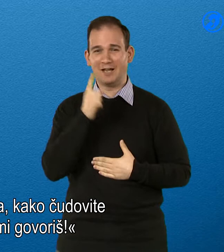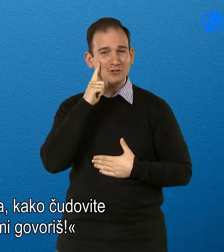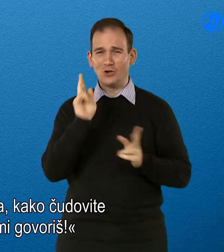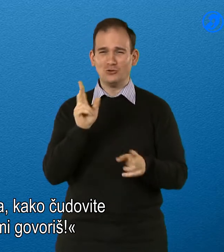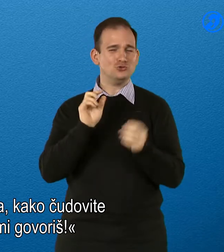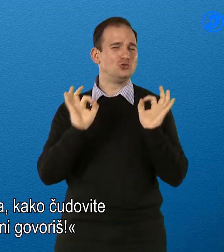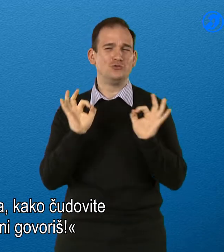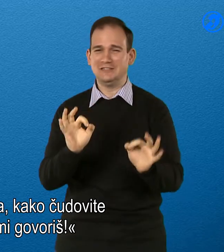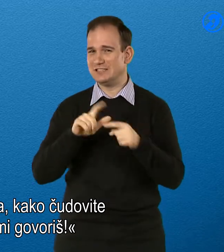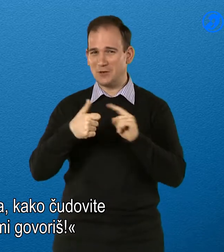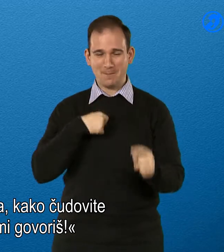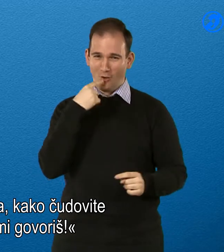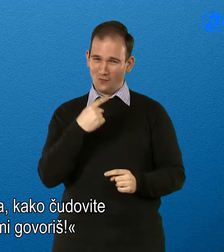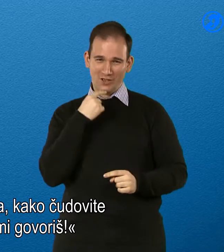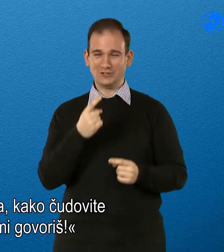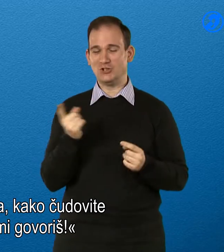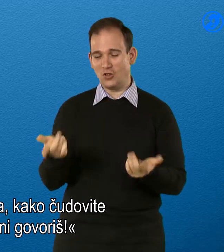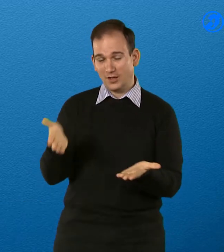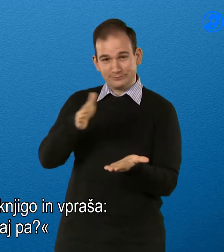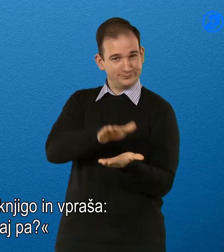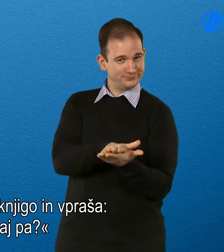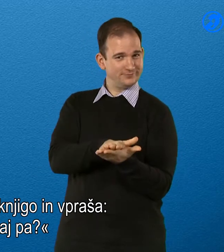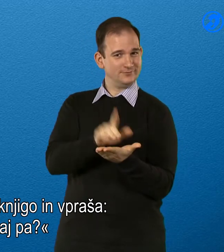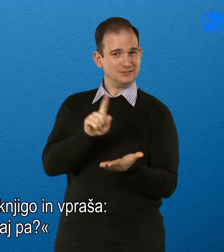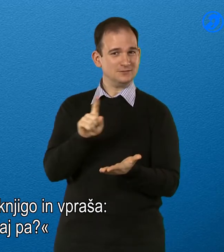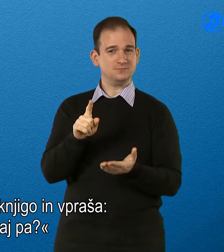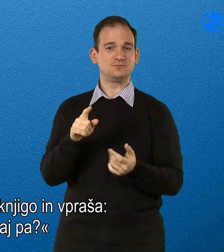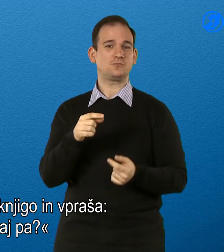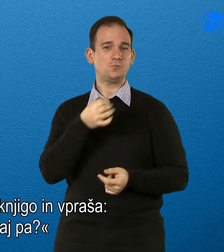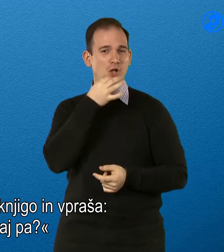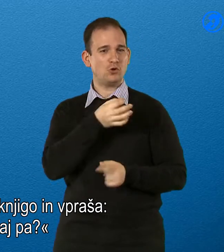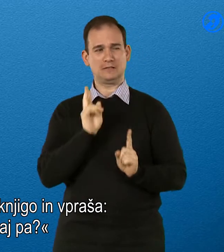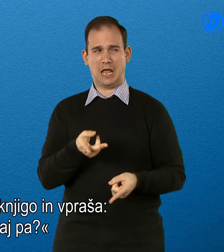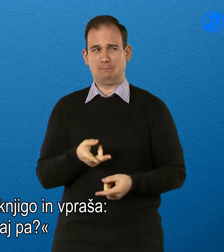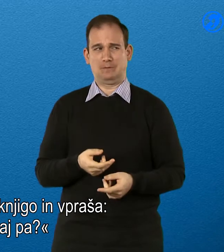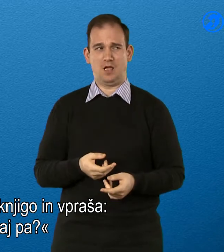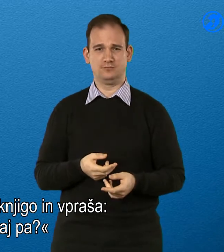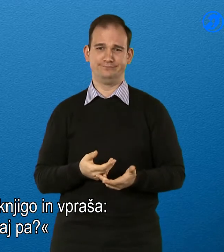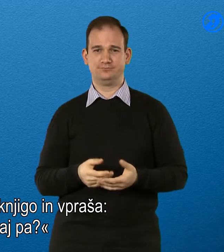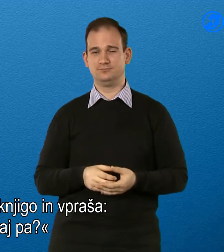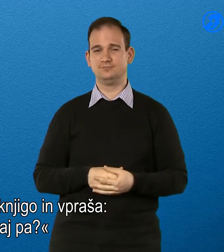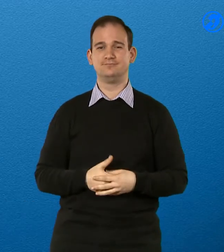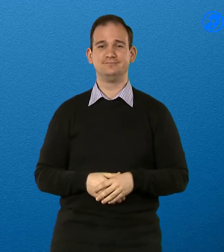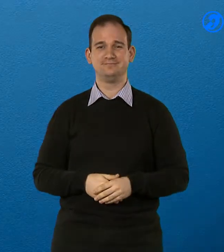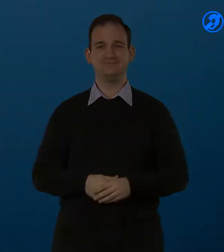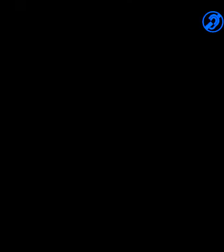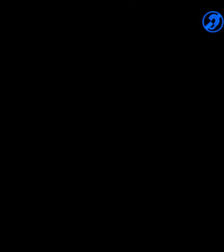ljubica, kako čudovite stvari mi govoriš." Ona zapre knjigo in vpraša: "Kaj pa?"